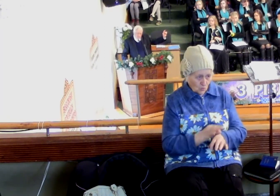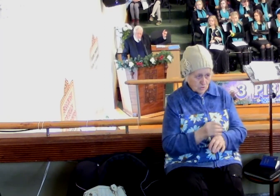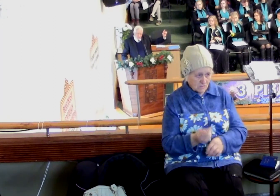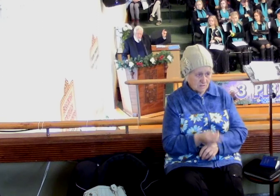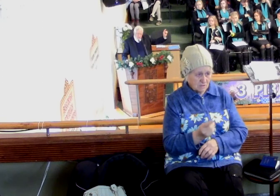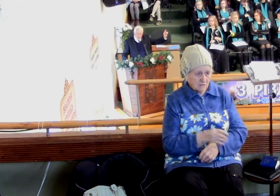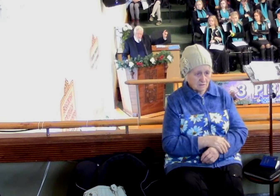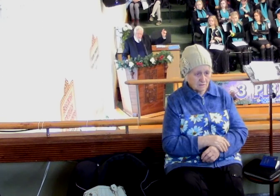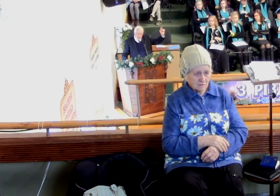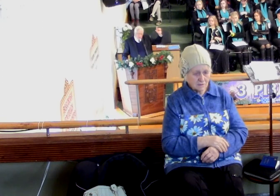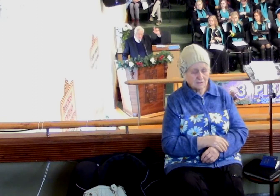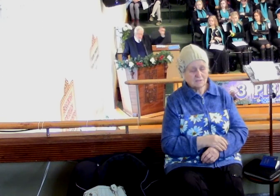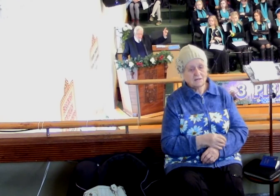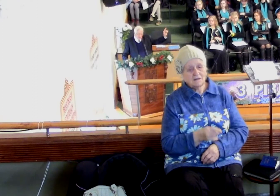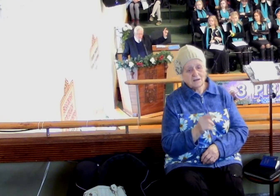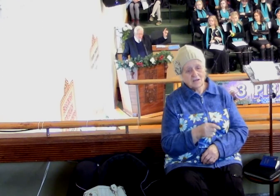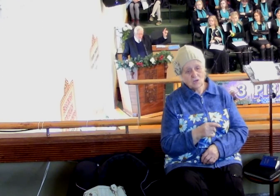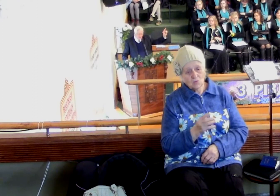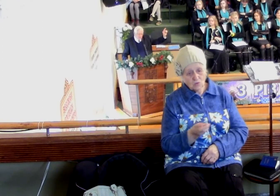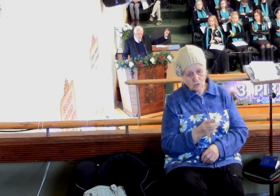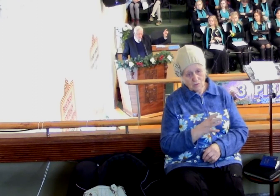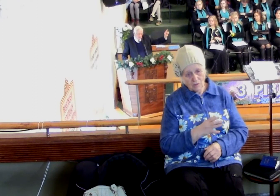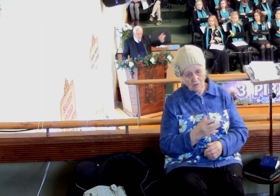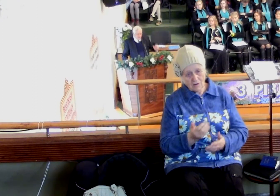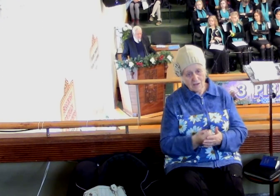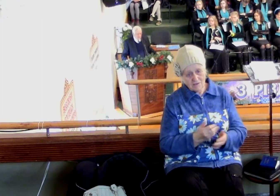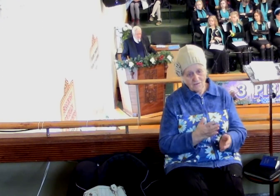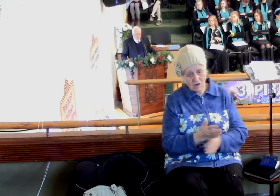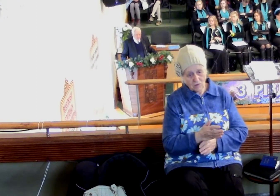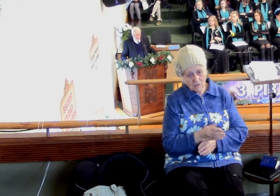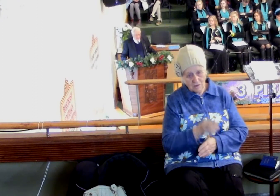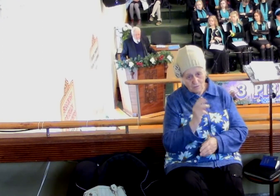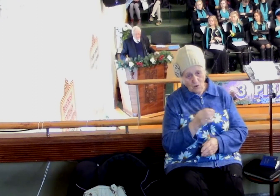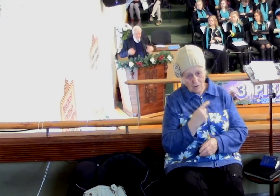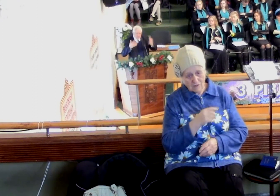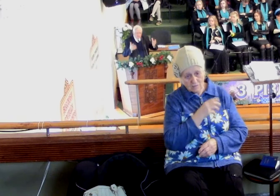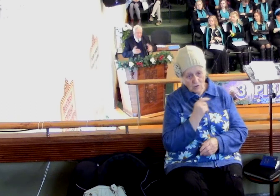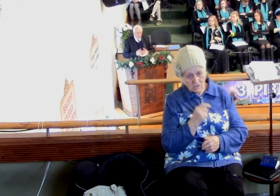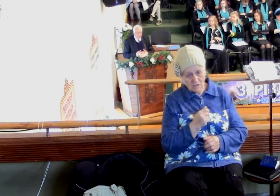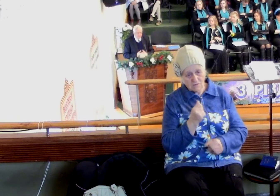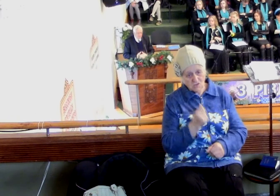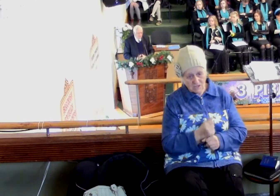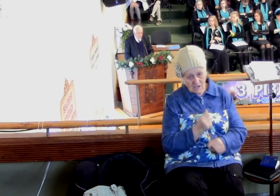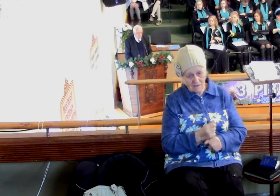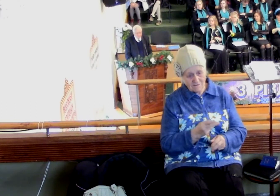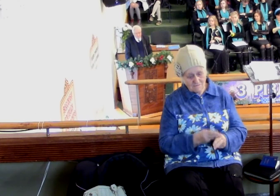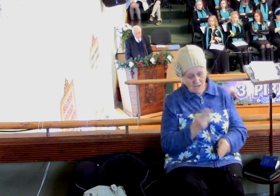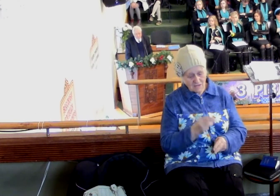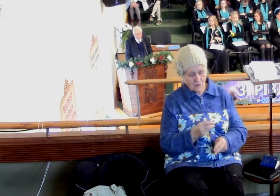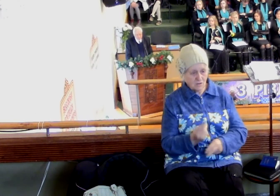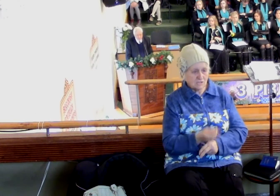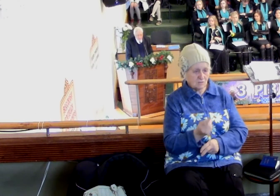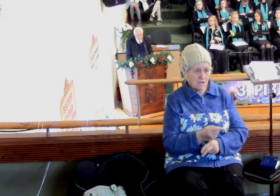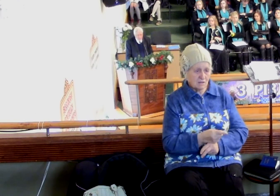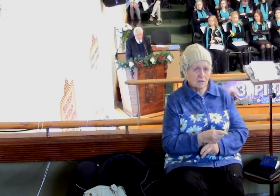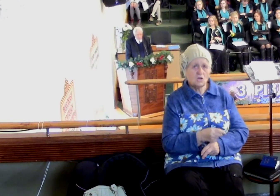посмотреть на того сделанного, на того нашествия медного змея. И человек